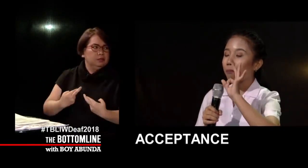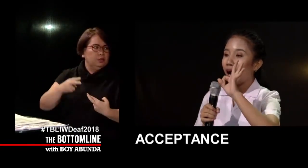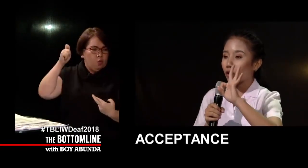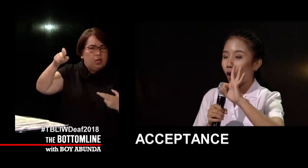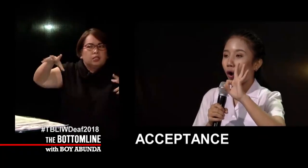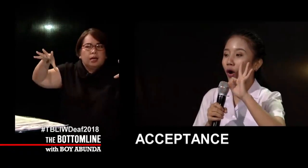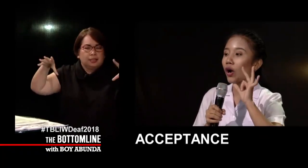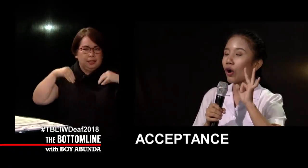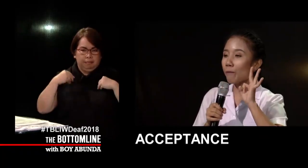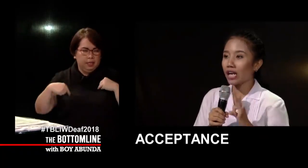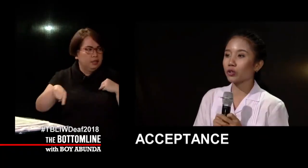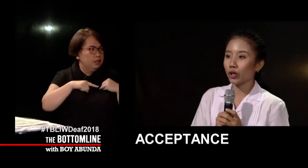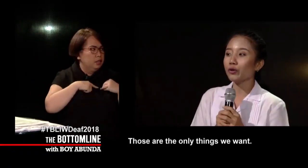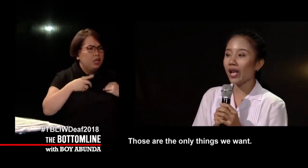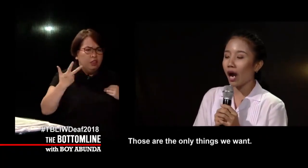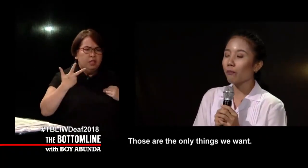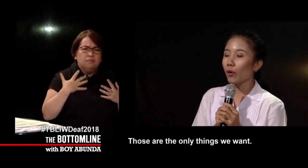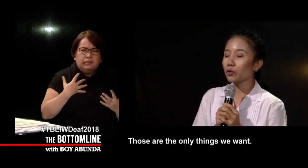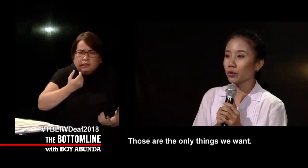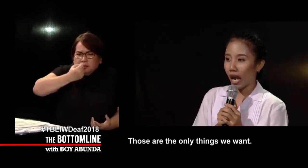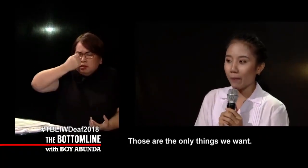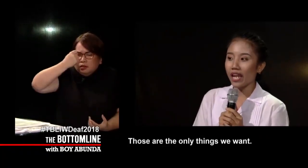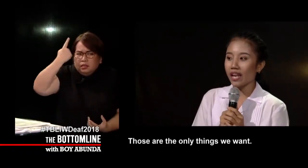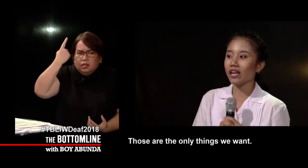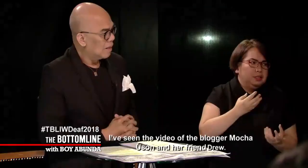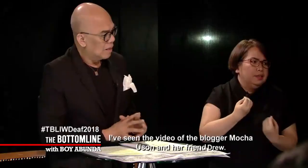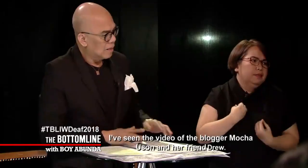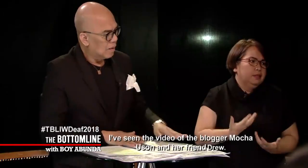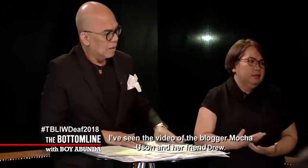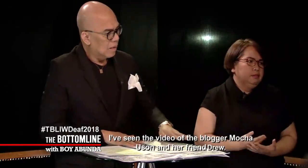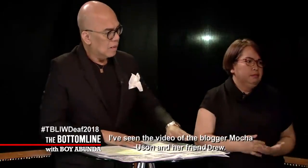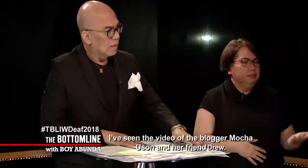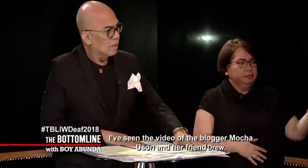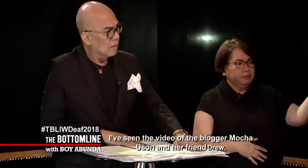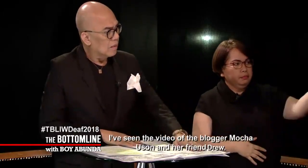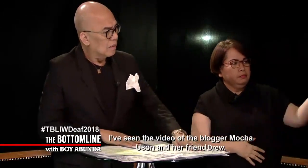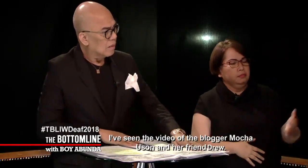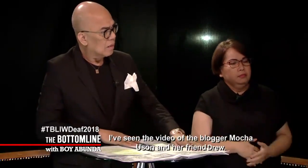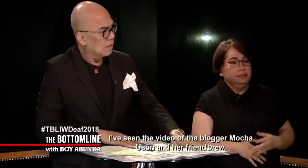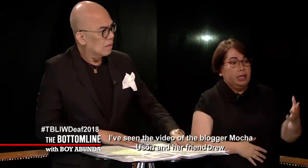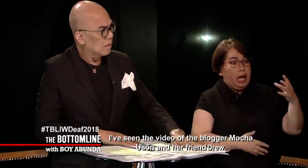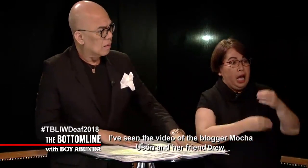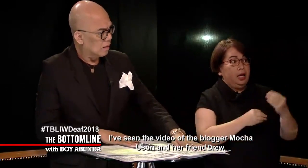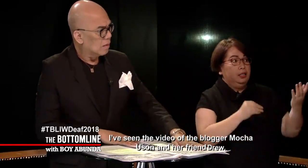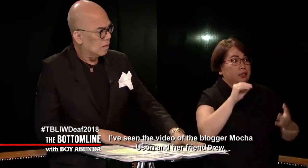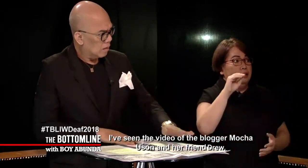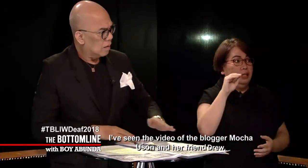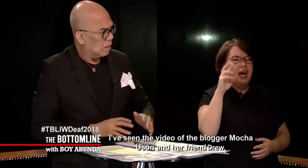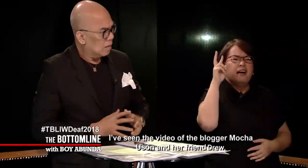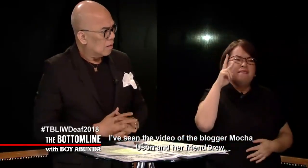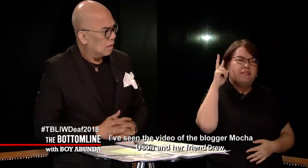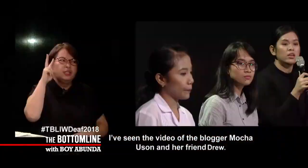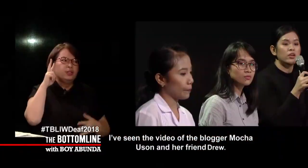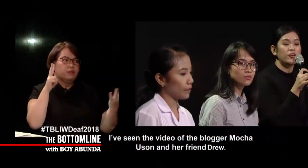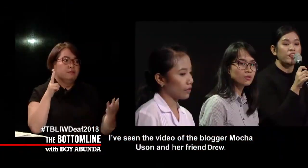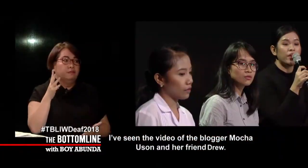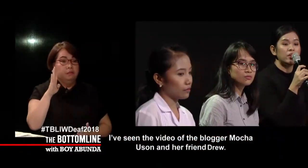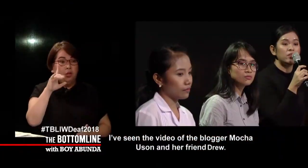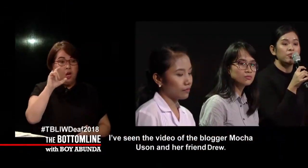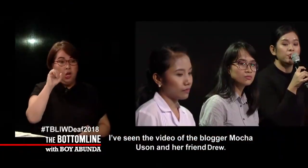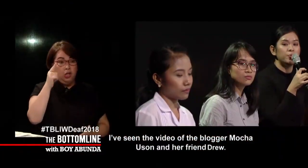At pangatlo, compassion. Yun lang po yung gusto namin. I've seen the video of the vloggers Mocha, Usun, and